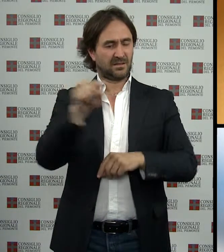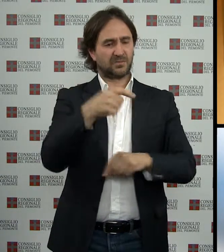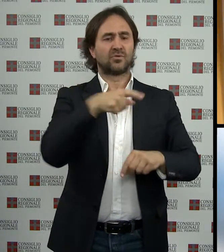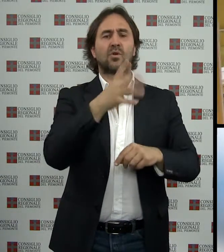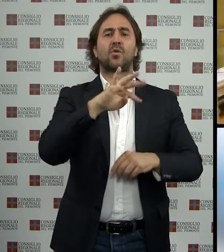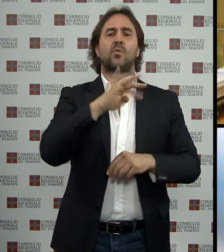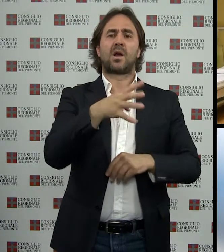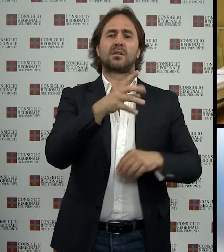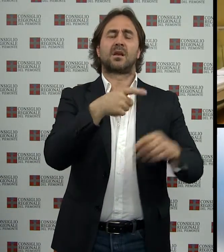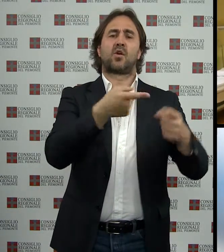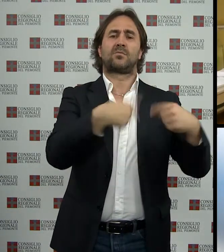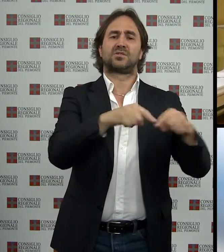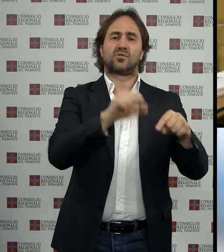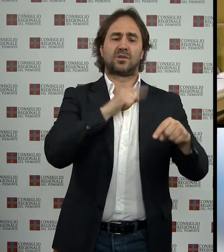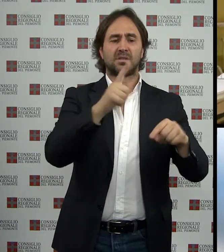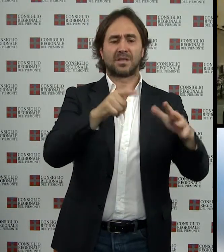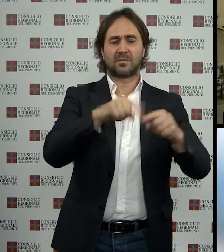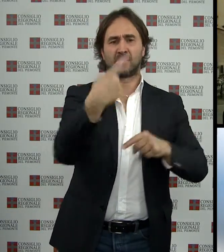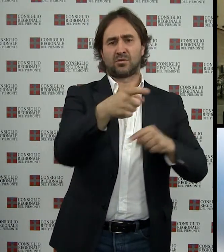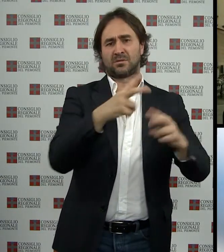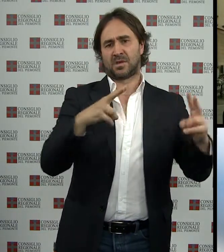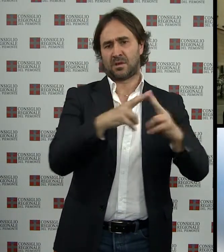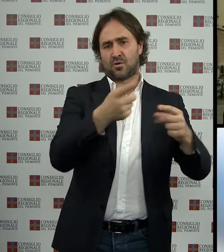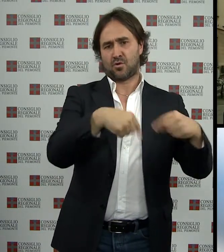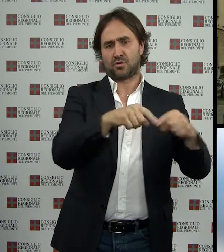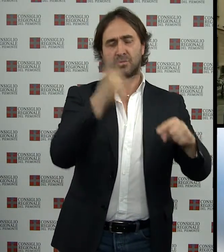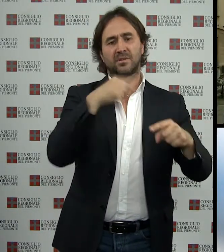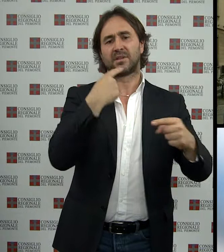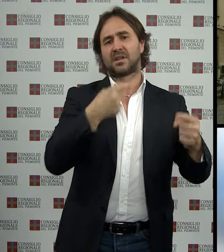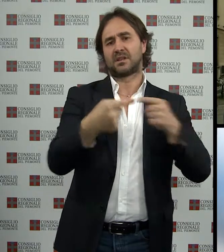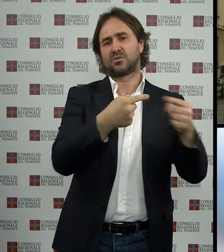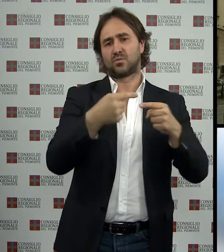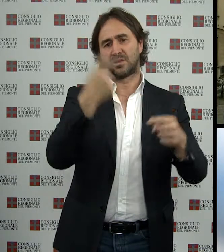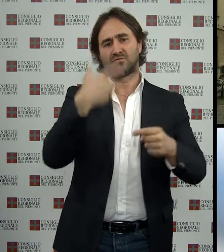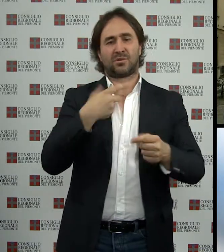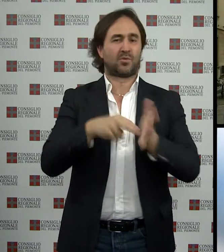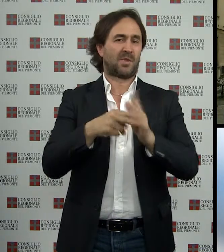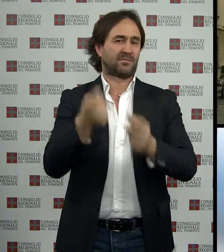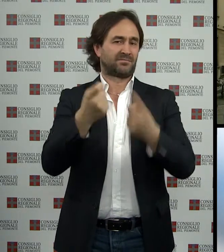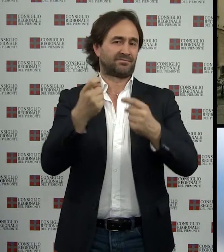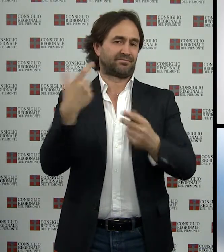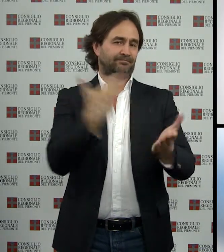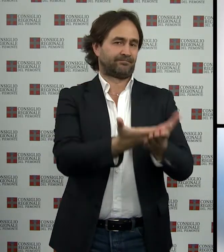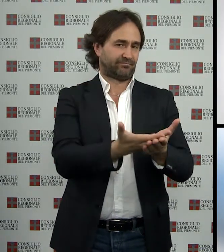Sanità, che si riunirà la prossima settimana con gli assessori competenti per discutere dei problemi presentati.